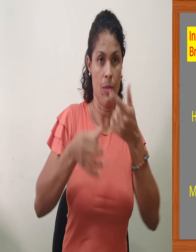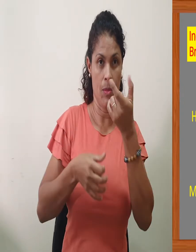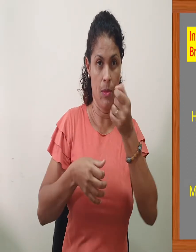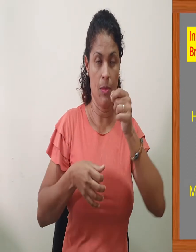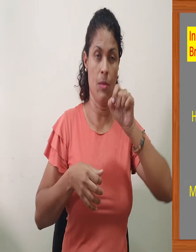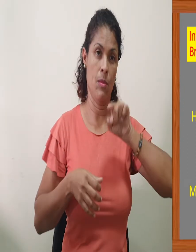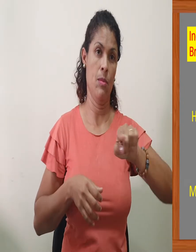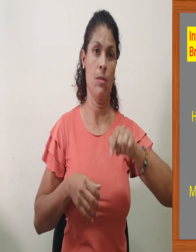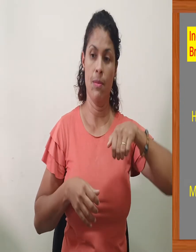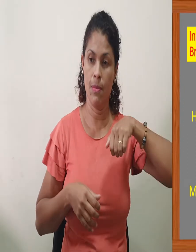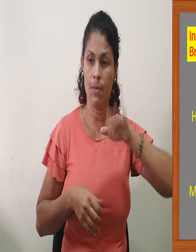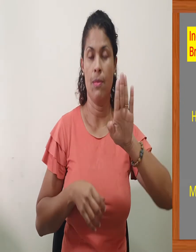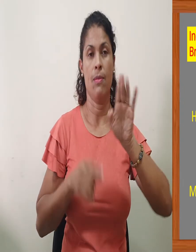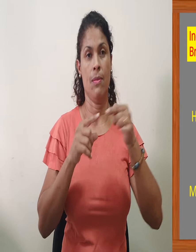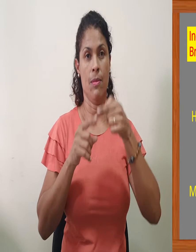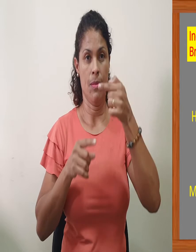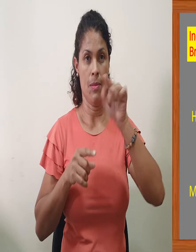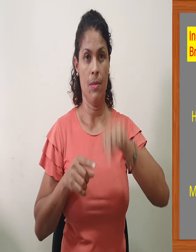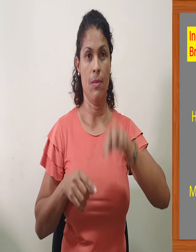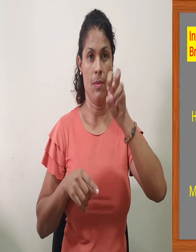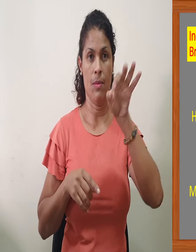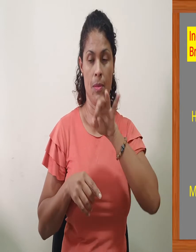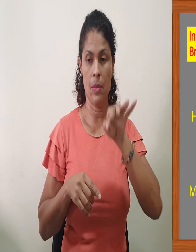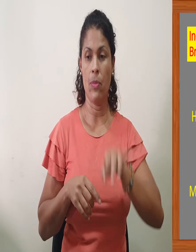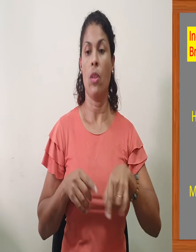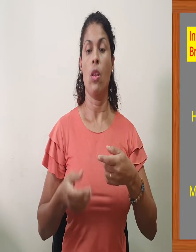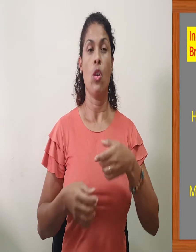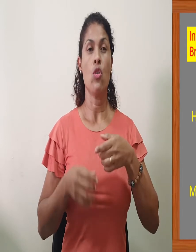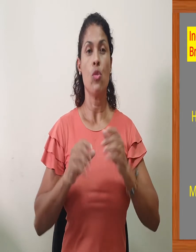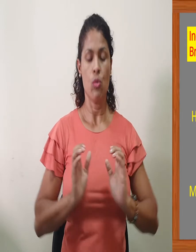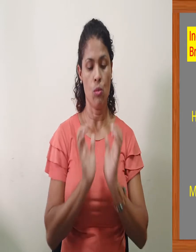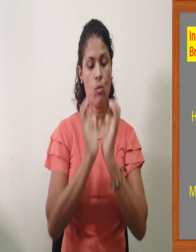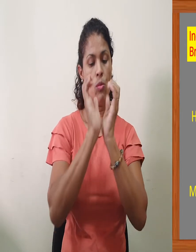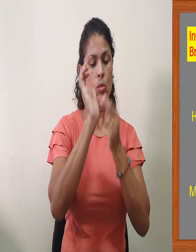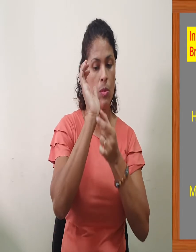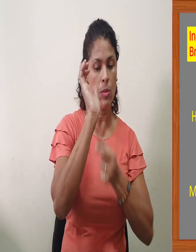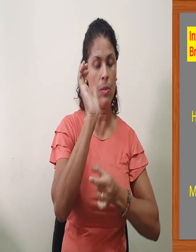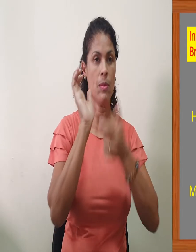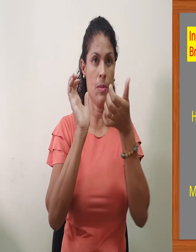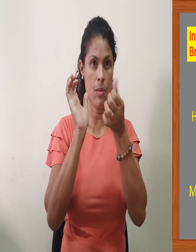29,7% do total de tumores diagnosticados, de cólon e reto,